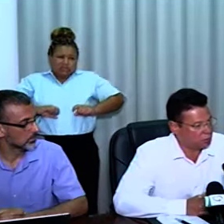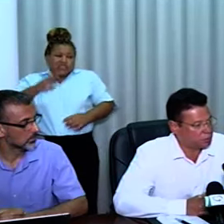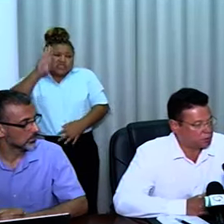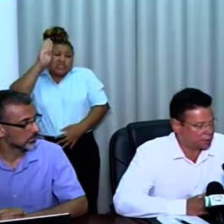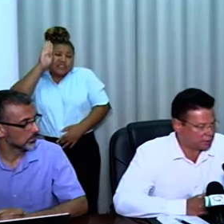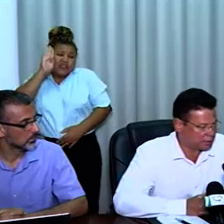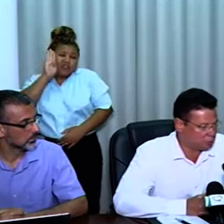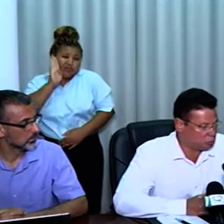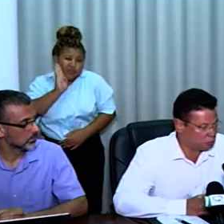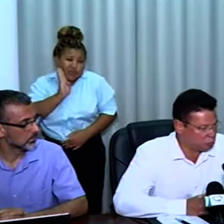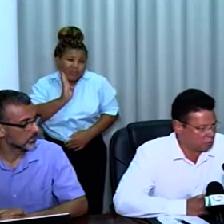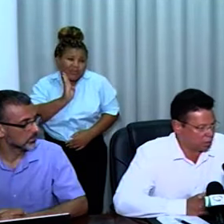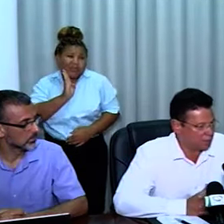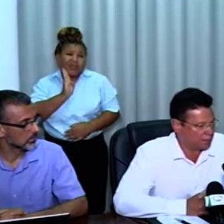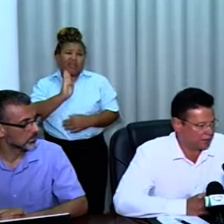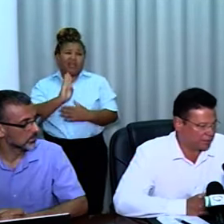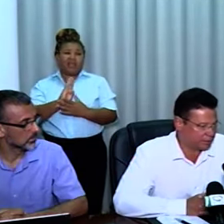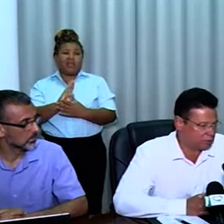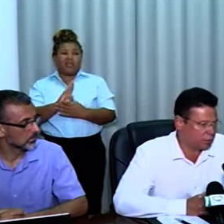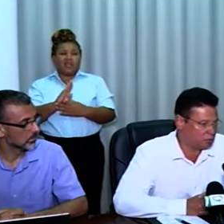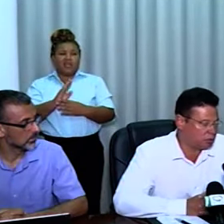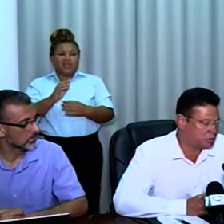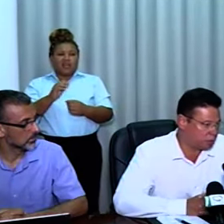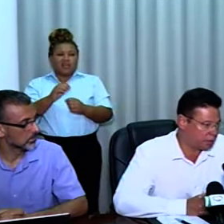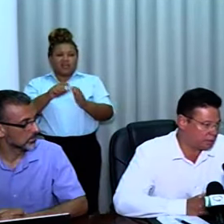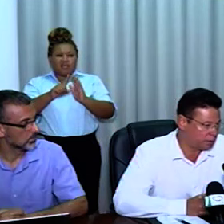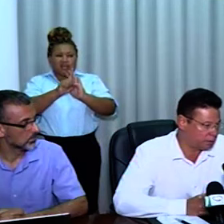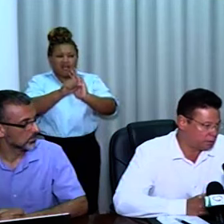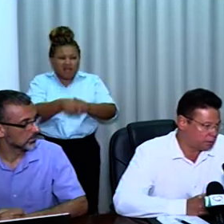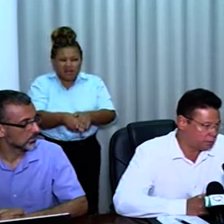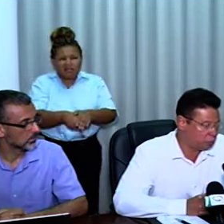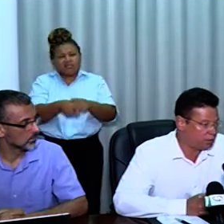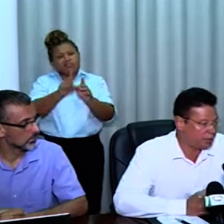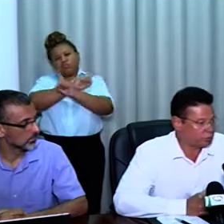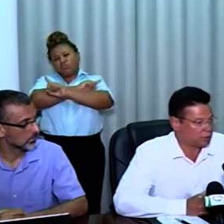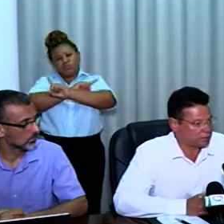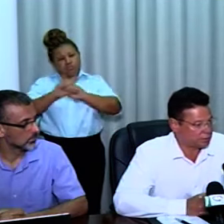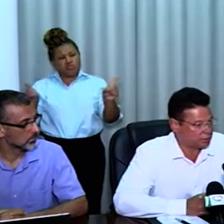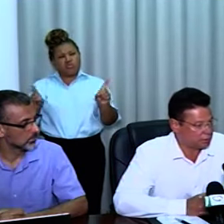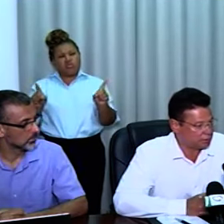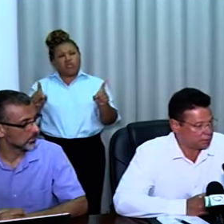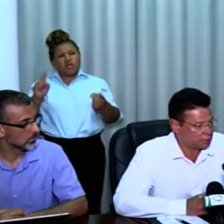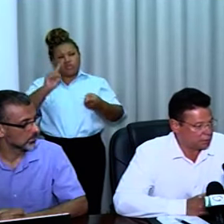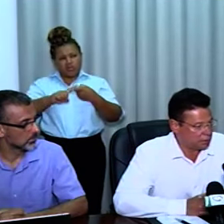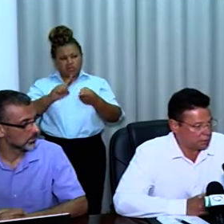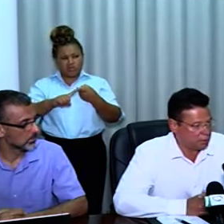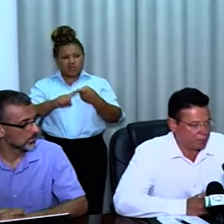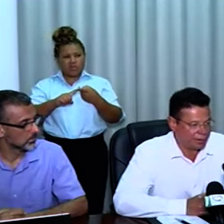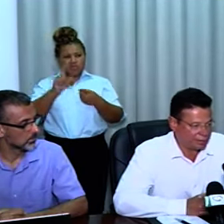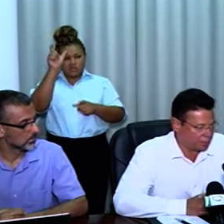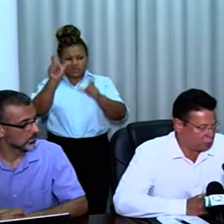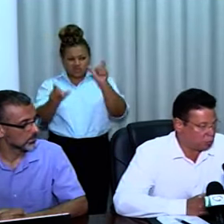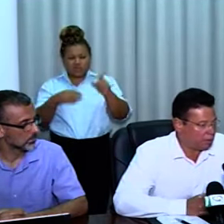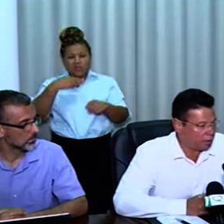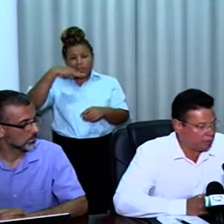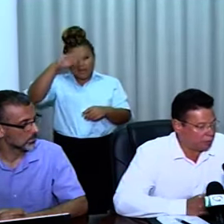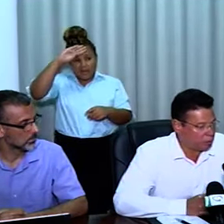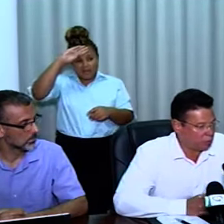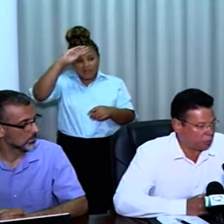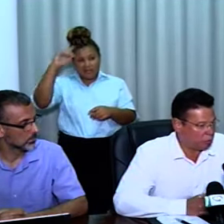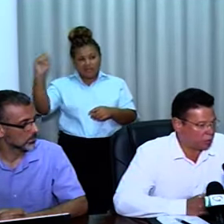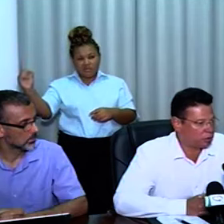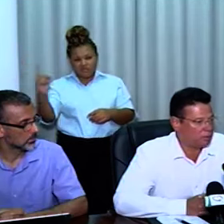que nous respections ça. Nous, comme on travaille la santé, nous la donner des soins pour les gens sur la santé. Il n'y a pas le temps pour nous blâmer,